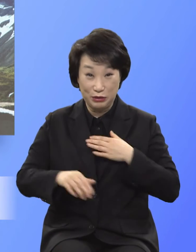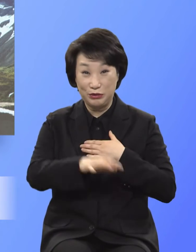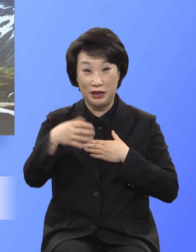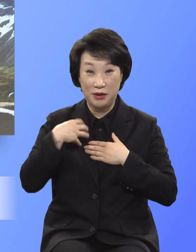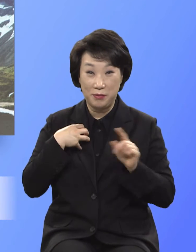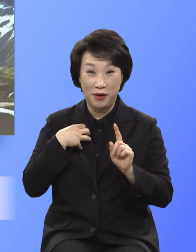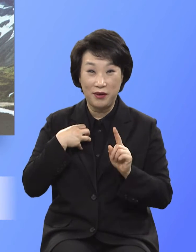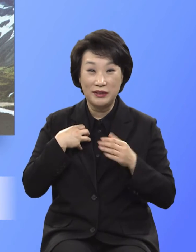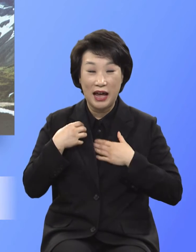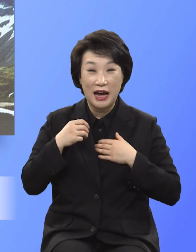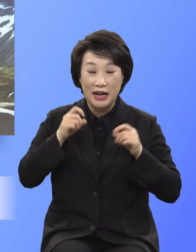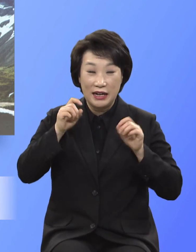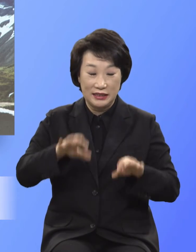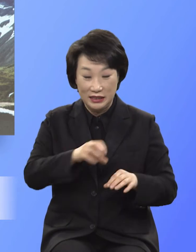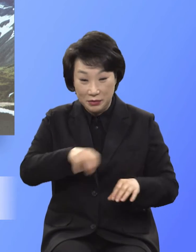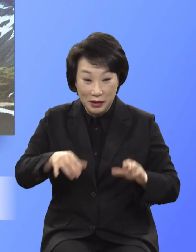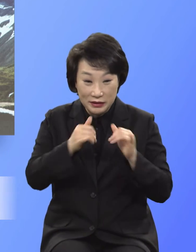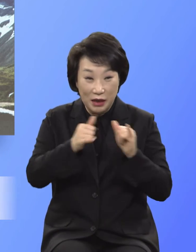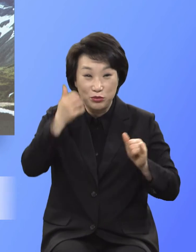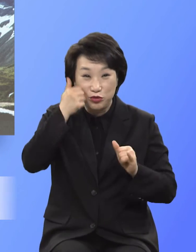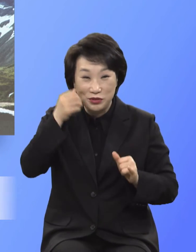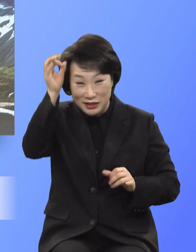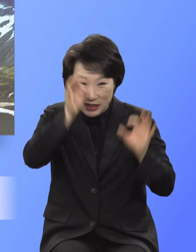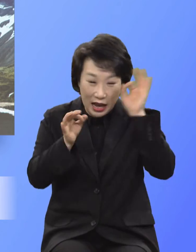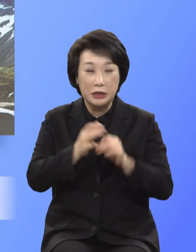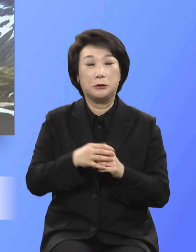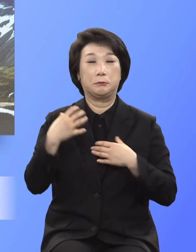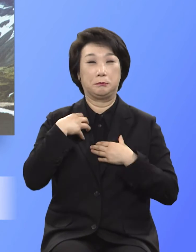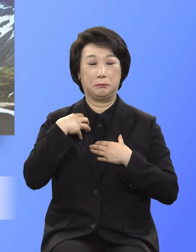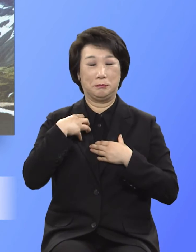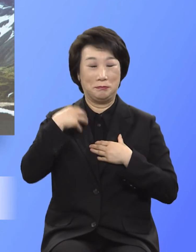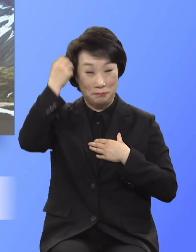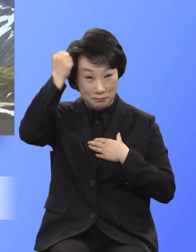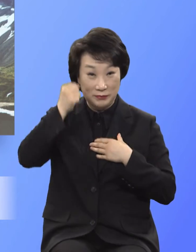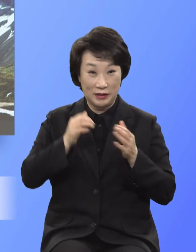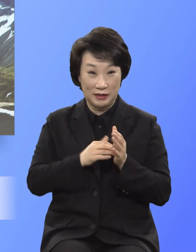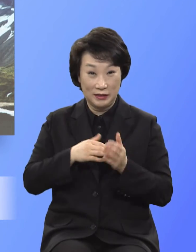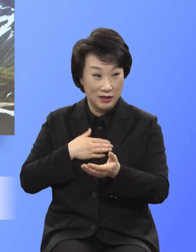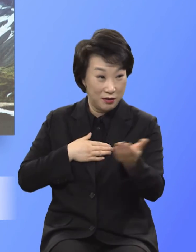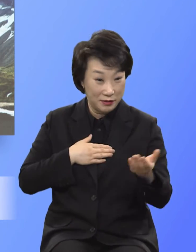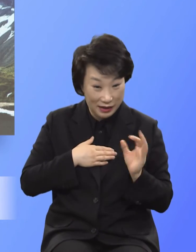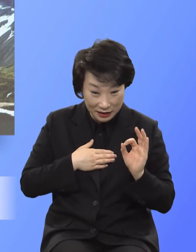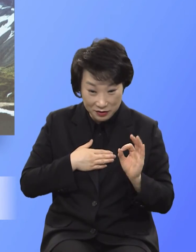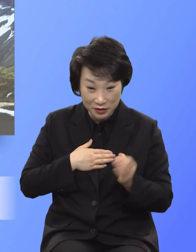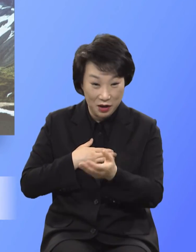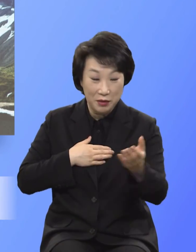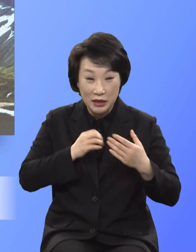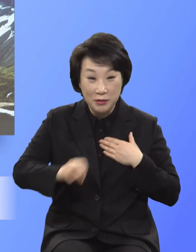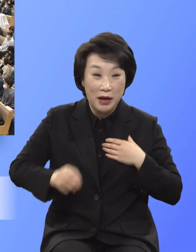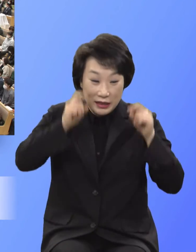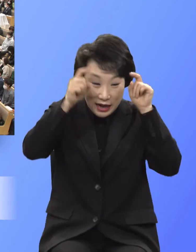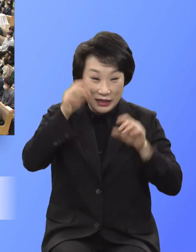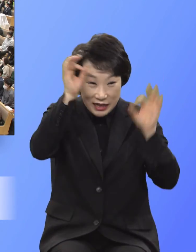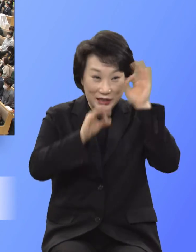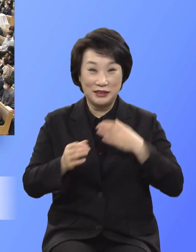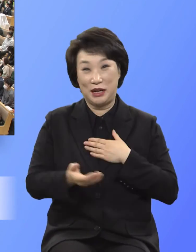여러분이 찾을 차례임을 잊지 말고 내가 잃은 양을 찾는 여러분 되기를 주님의 이름으로